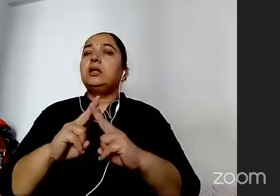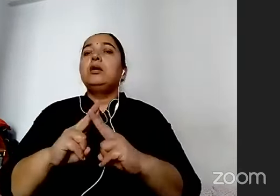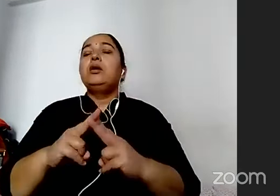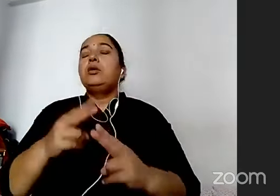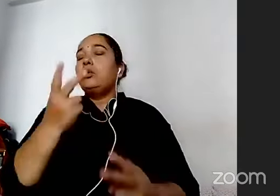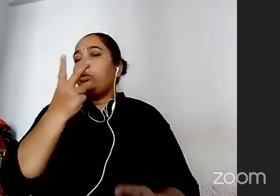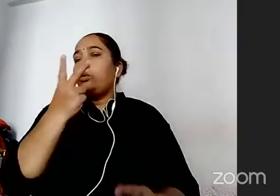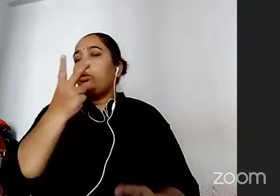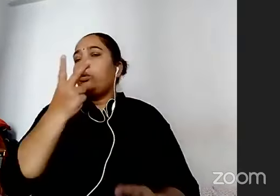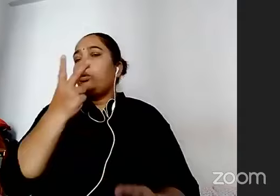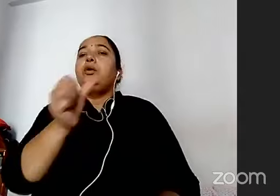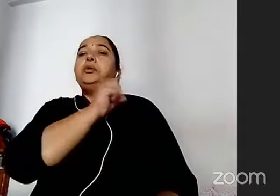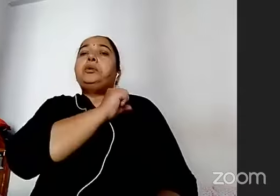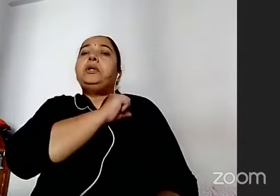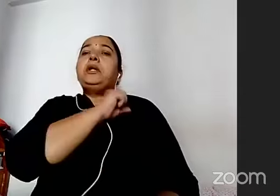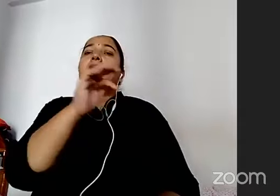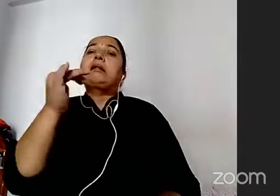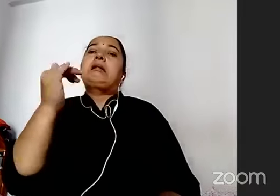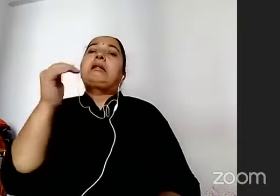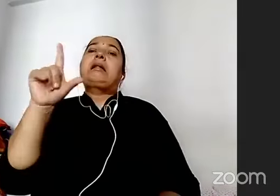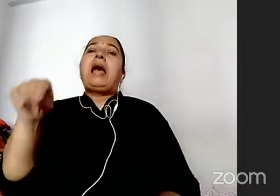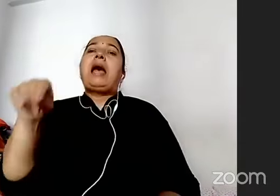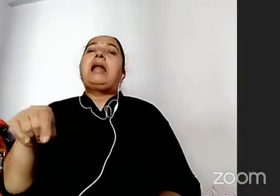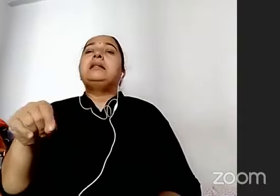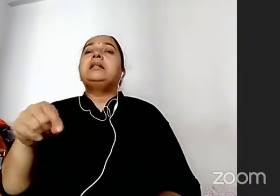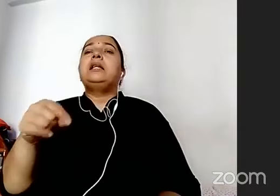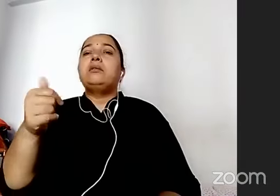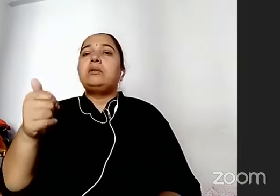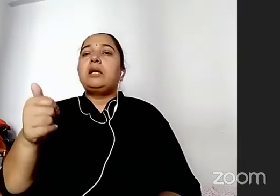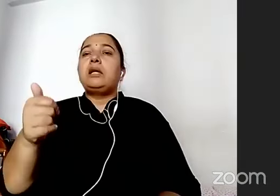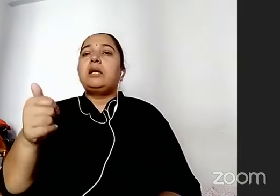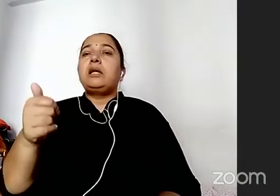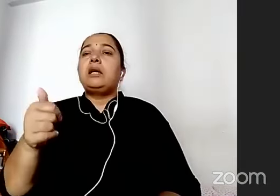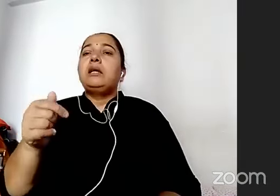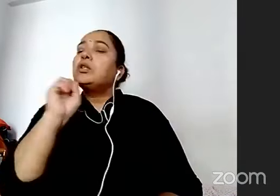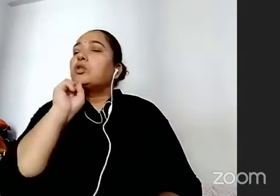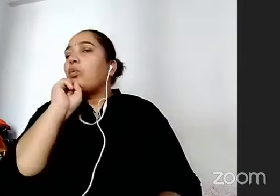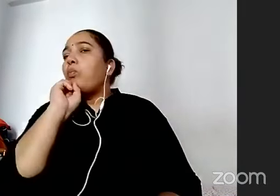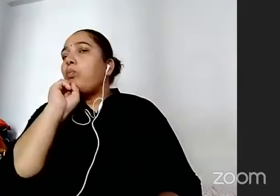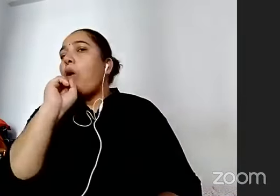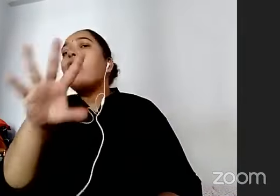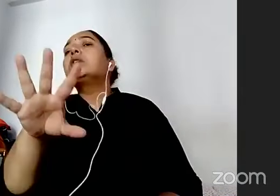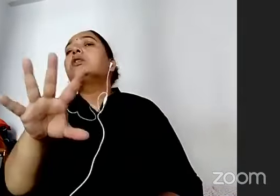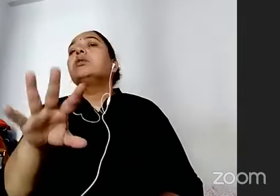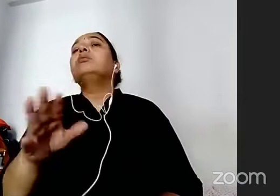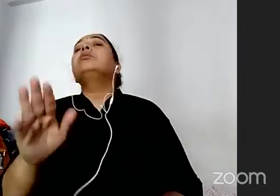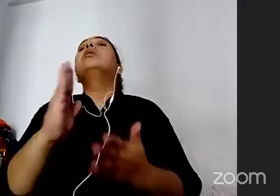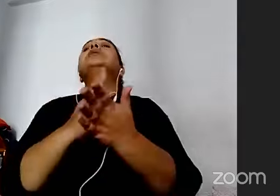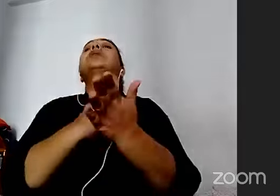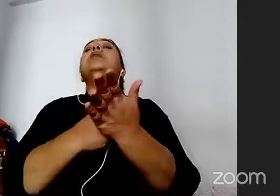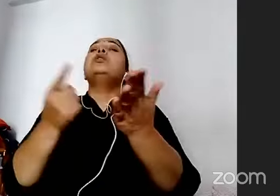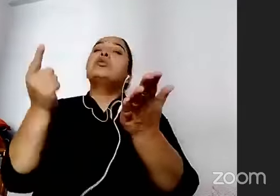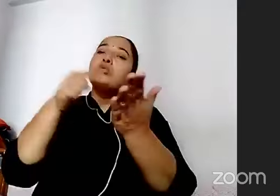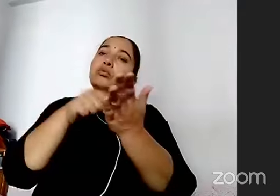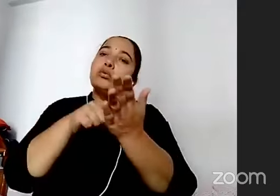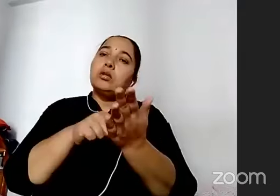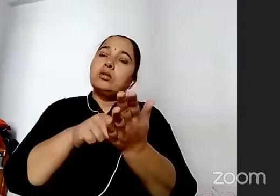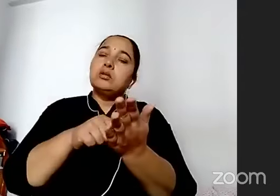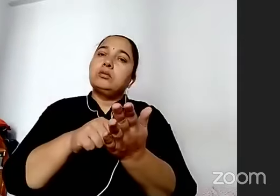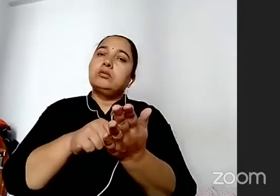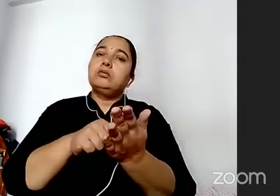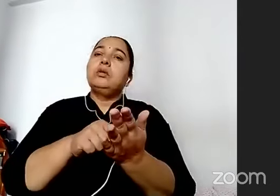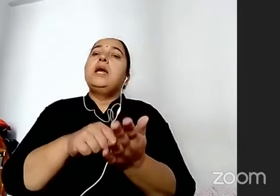रूपमा लिए तापनि यसको बहसहरू हामीले कसरी सुरु गर्छौँ र यसको न्यारेटिभहरू हामीले कसरी डिफाइन गर्छौँ भन्ने कुरा चाहिँ